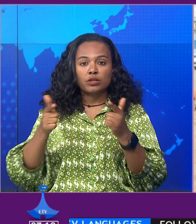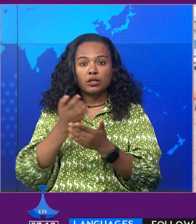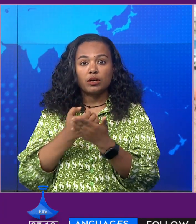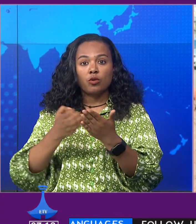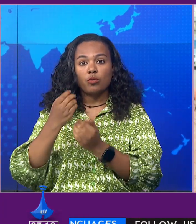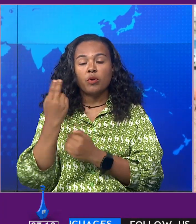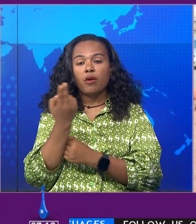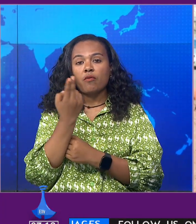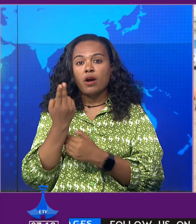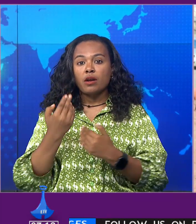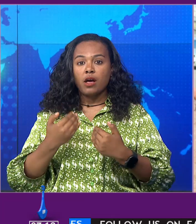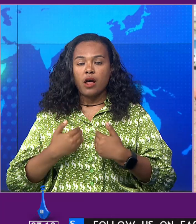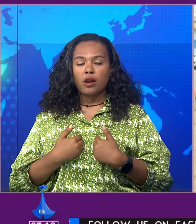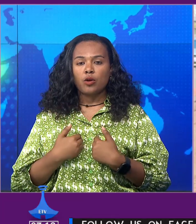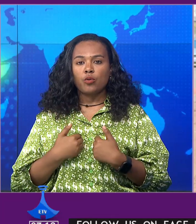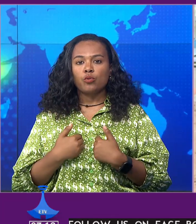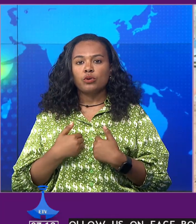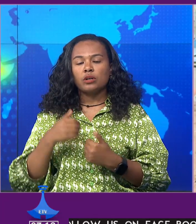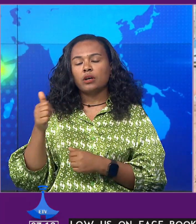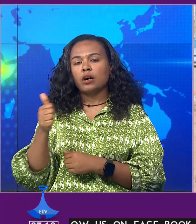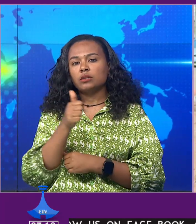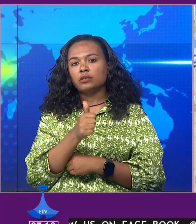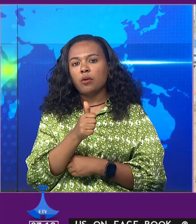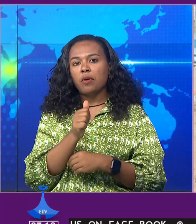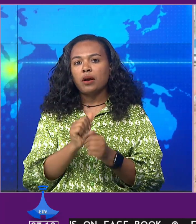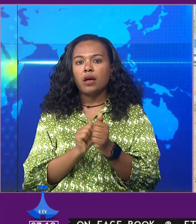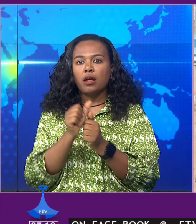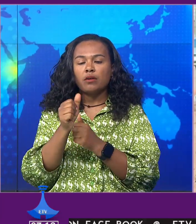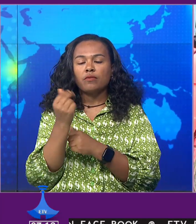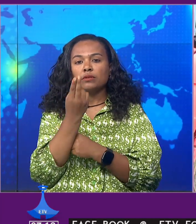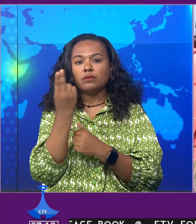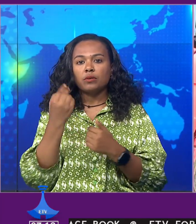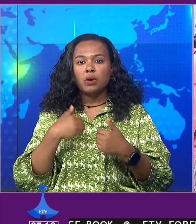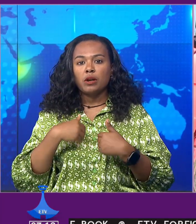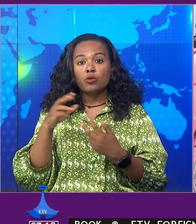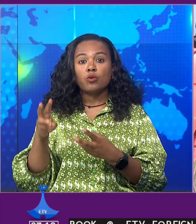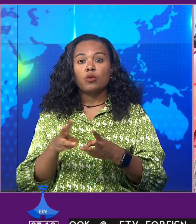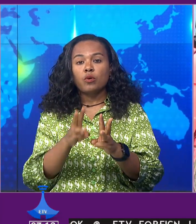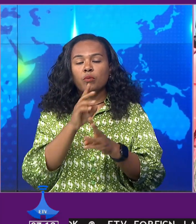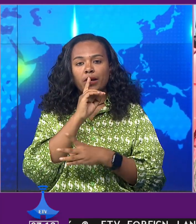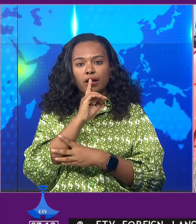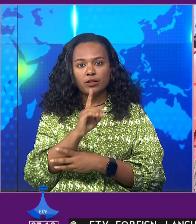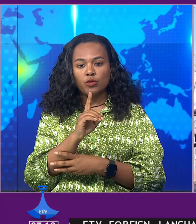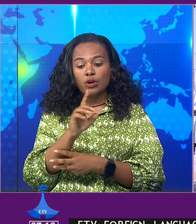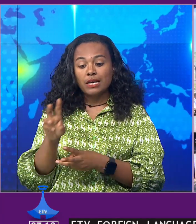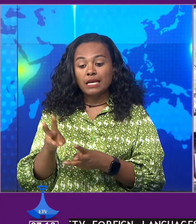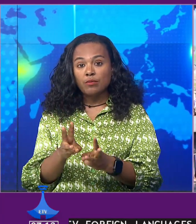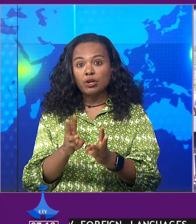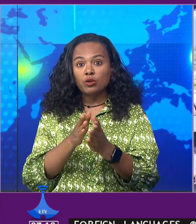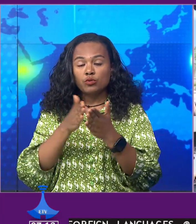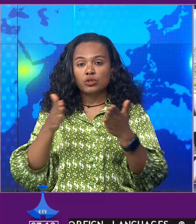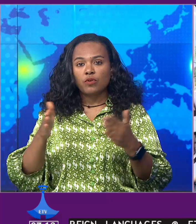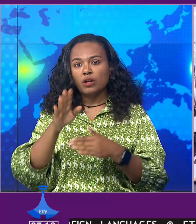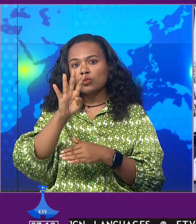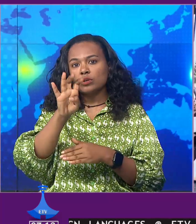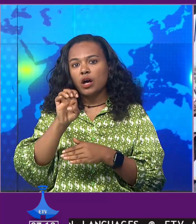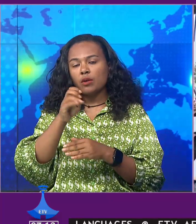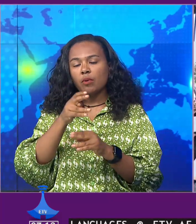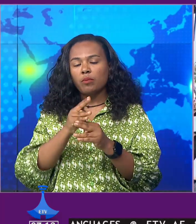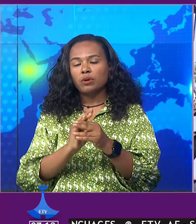ፋይዳ ያለው ከአዲስ አበባ ያለፈ ጥቅም ያለው መንገድ ነው ማለት ነው። የመንገዱ ስፋት ወደ 40 ሜትር ድረስ